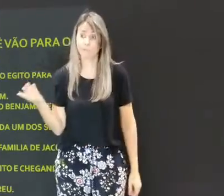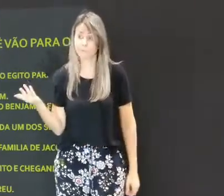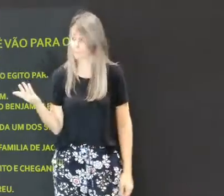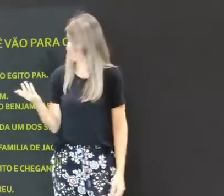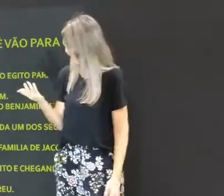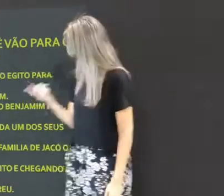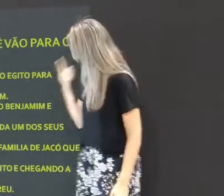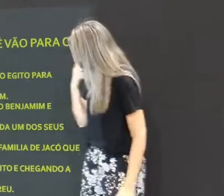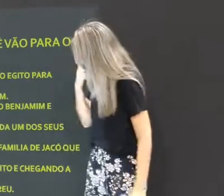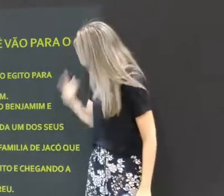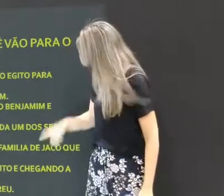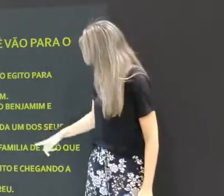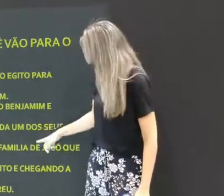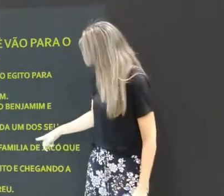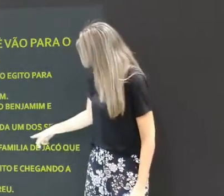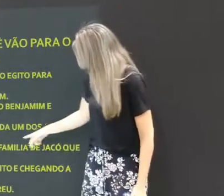meu pai pode morrer.